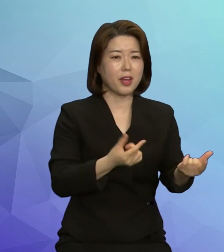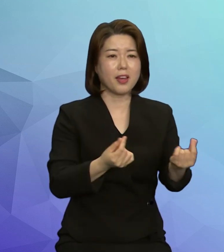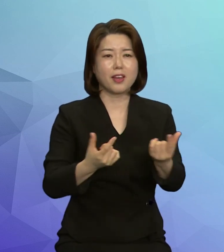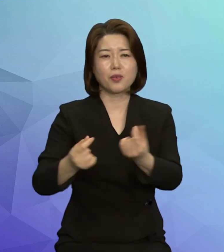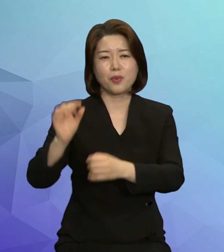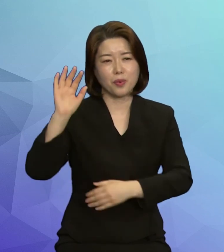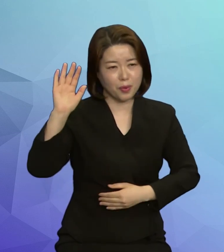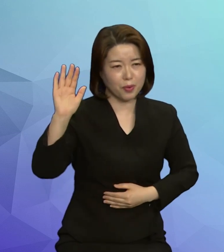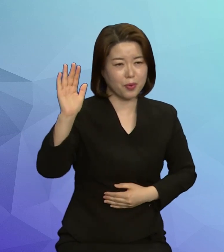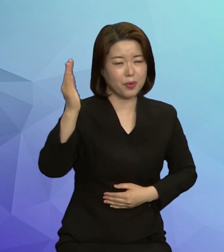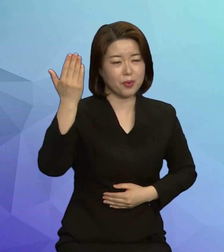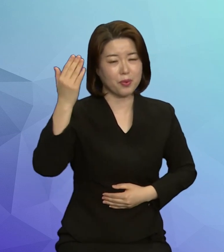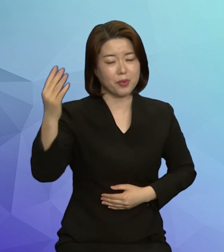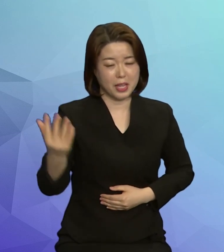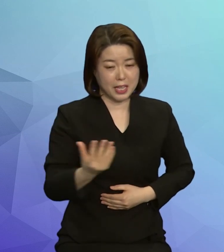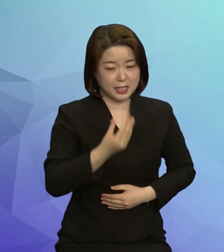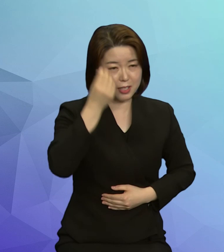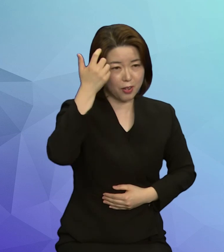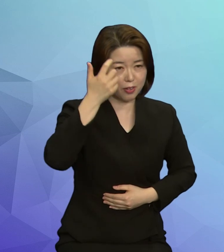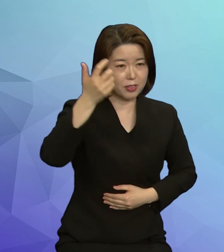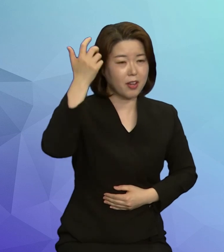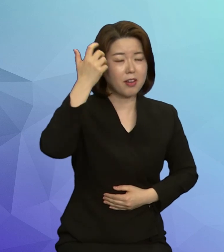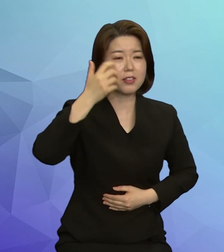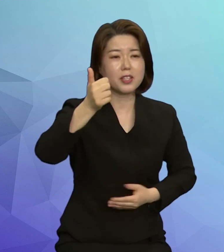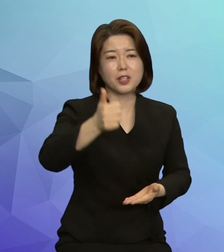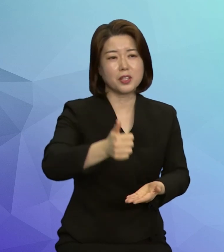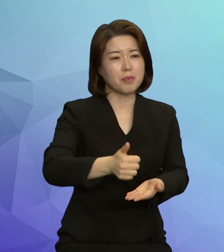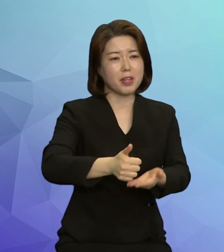나의 인격이 되고